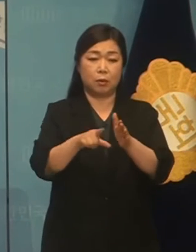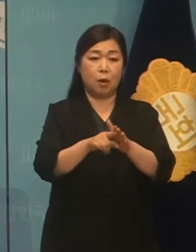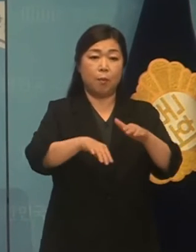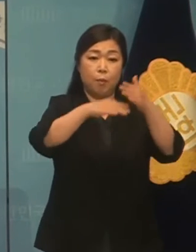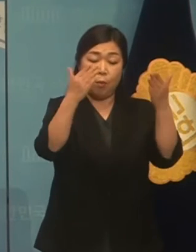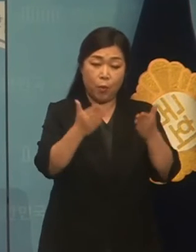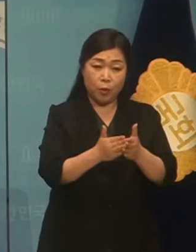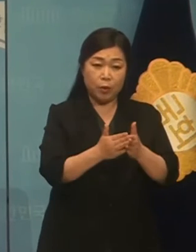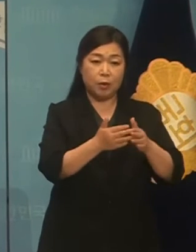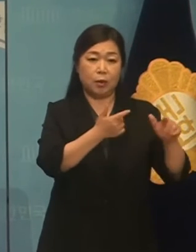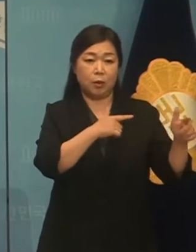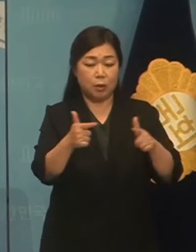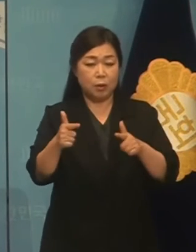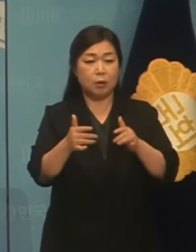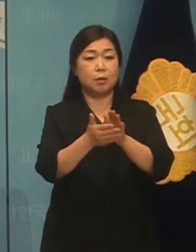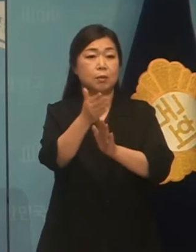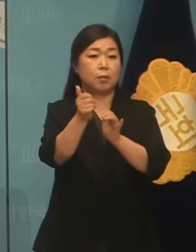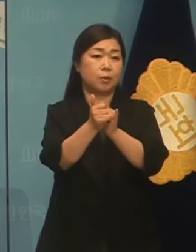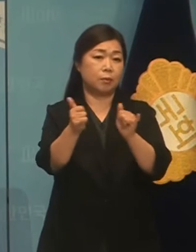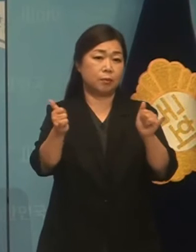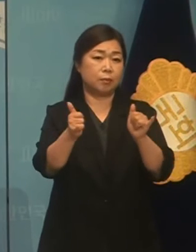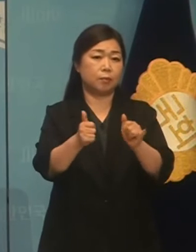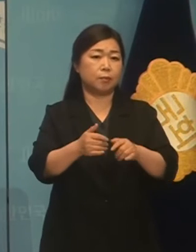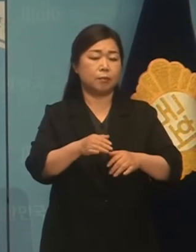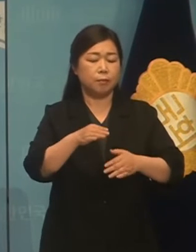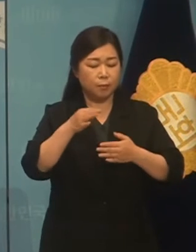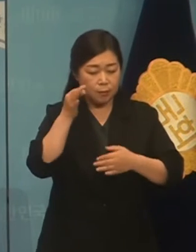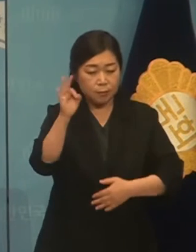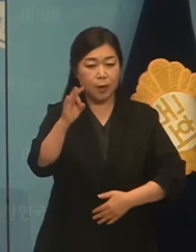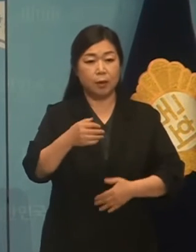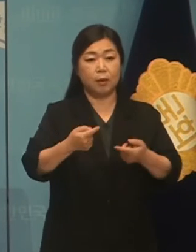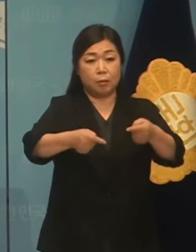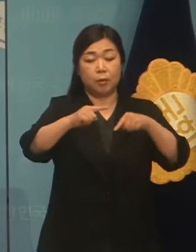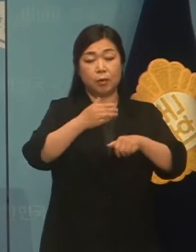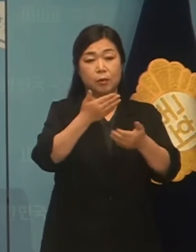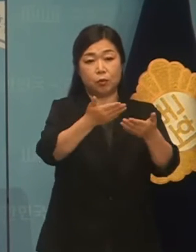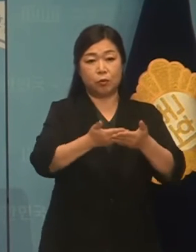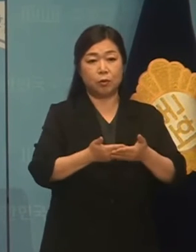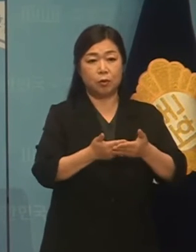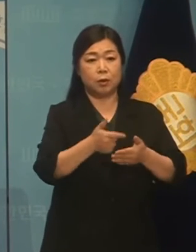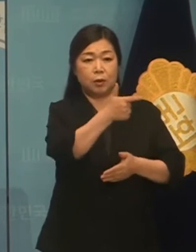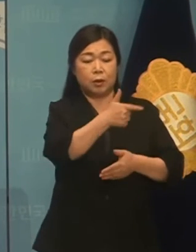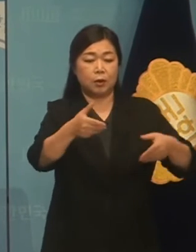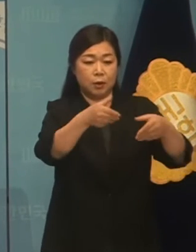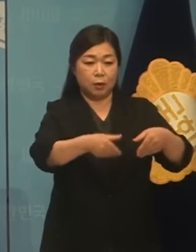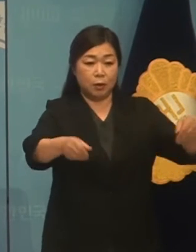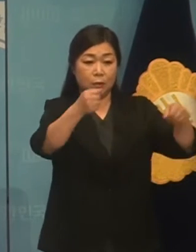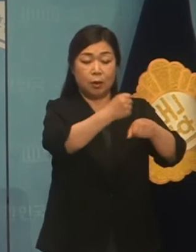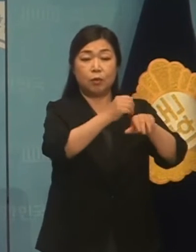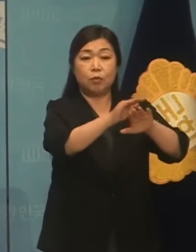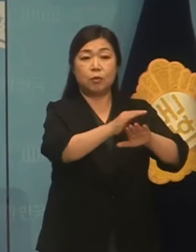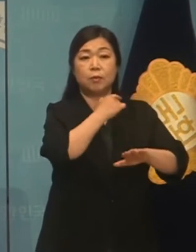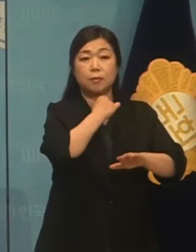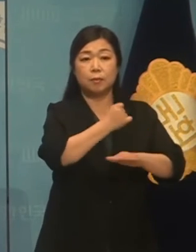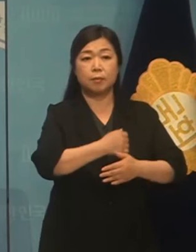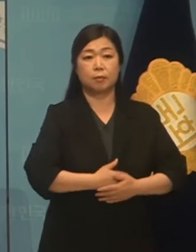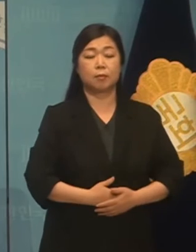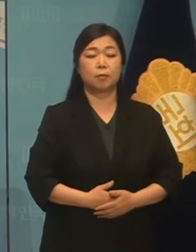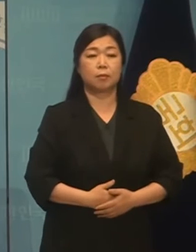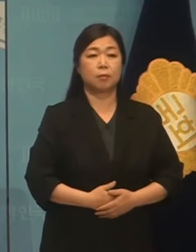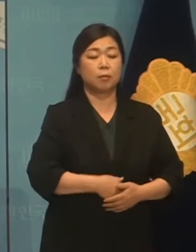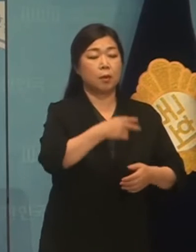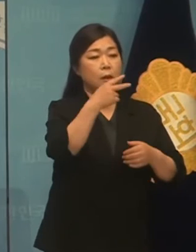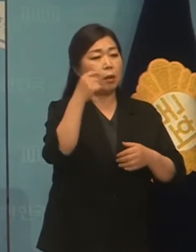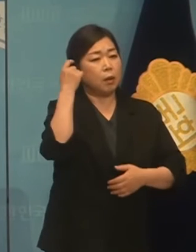모든 지사와 열혈 시민들이 기꺼이 함께하는 커다란 그릇으로 만들 것입니다.